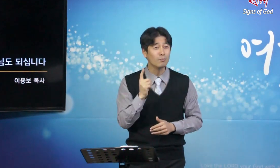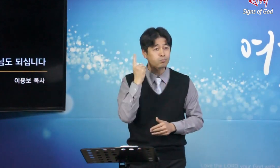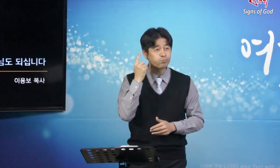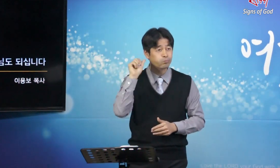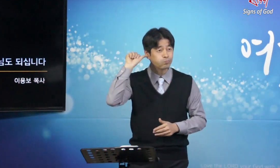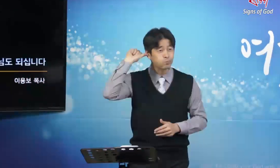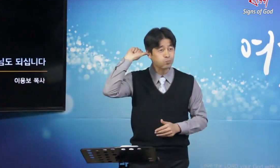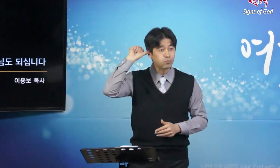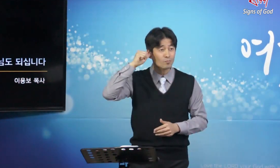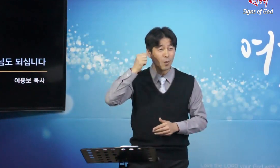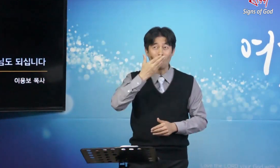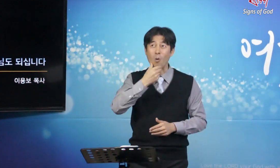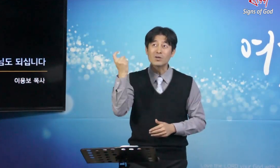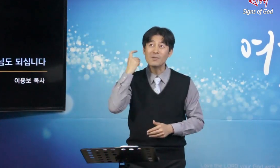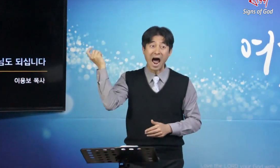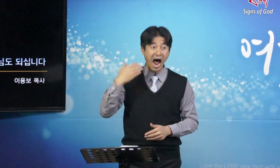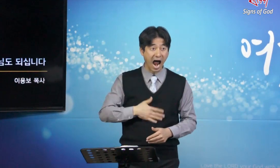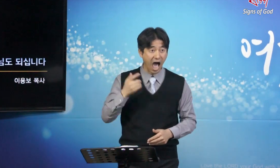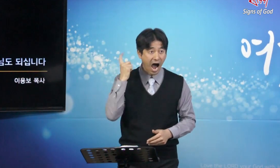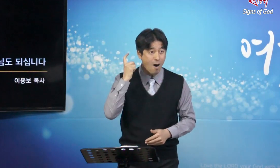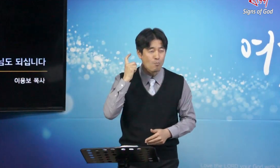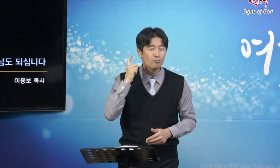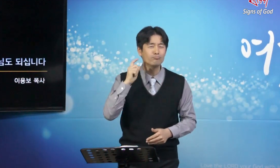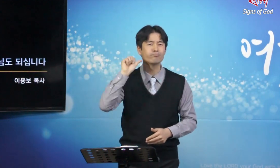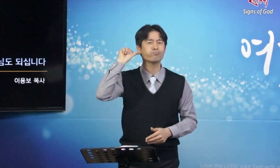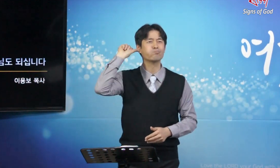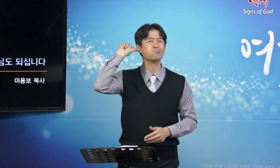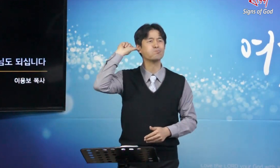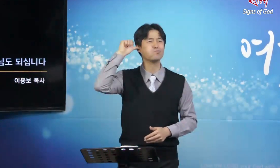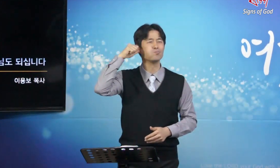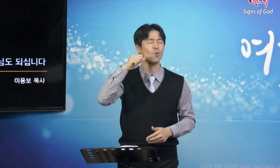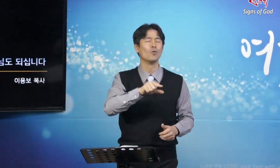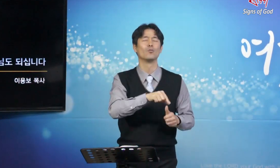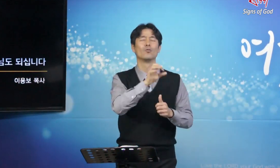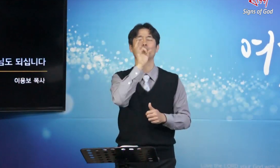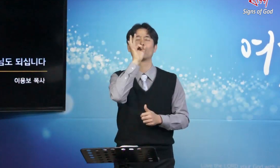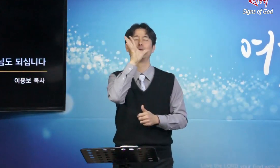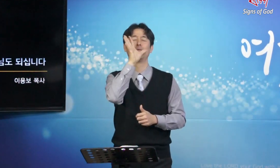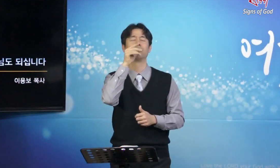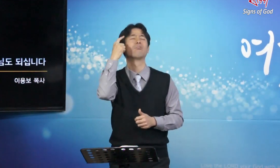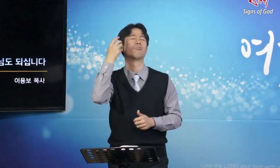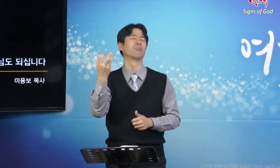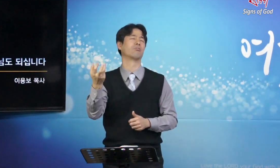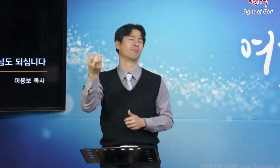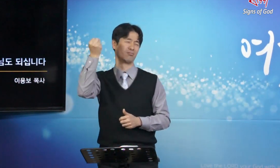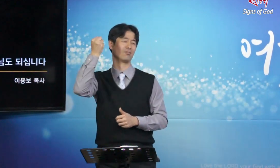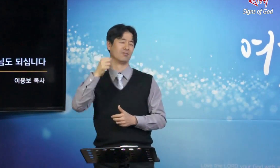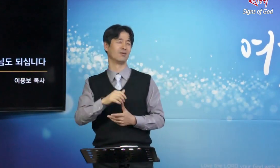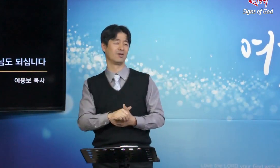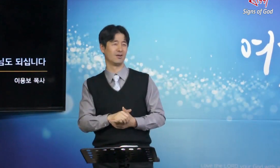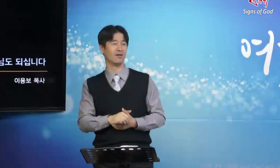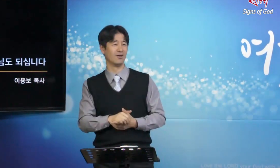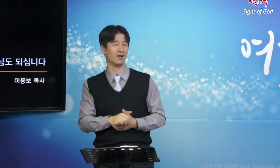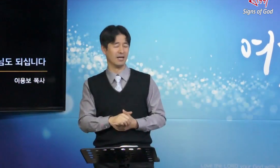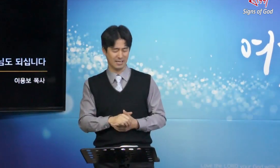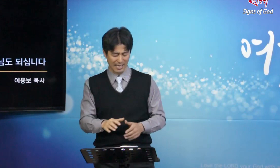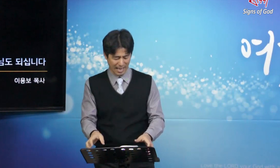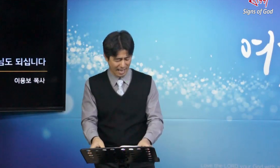그런데 너희는 듣지 못하니까, 복음을 알아듣지 못하니까 그들에게는 복음에 알아듣지 못하는